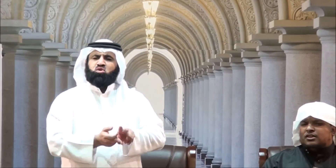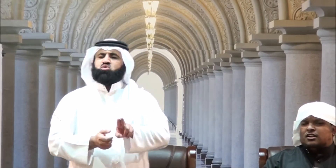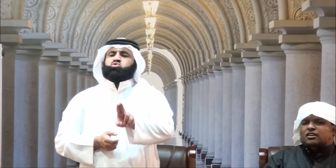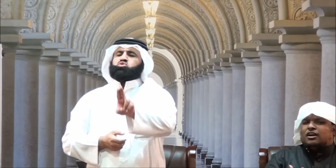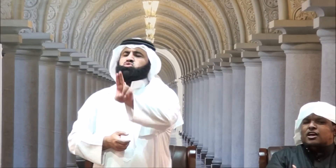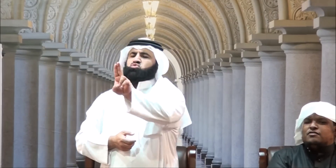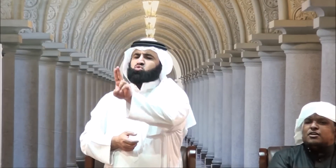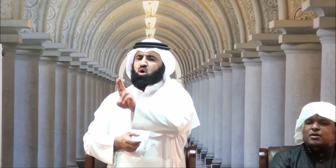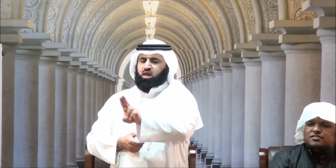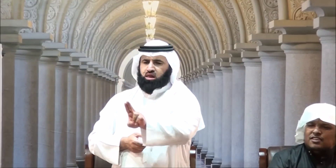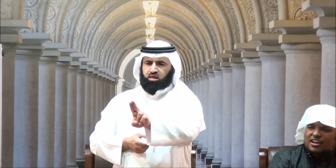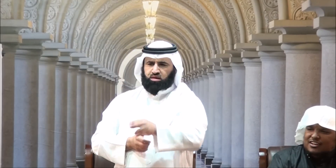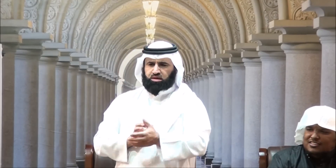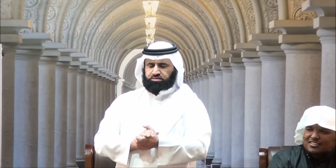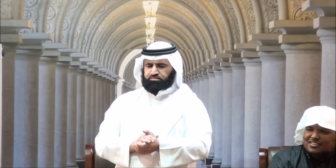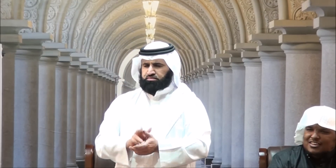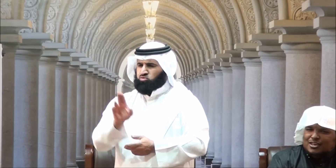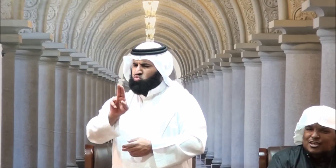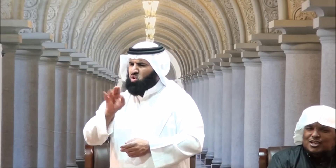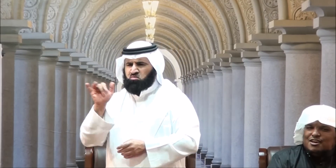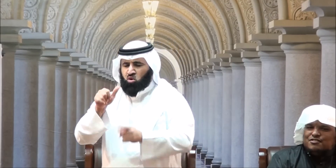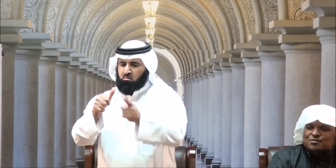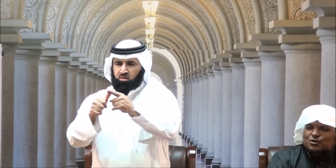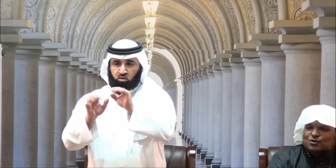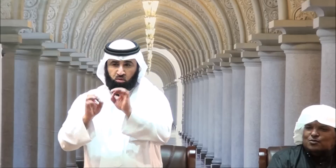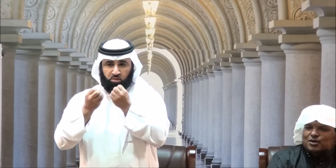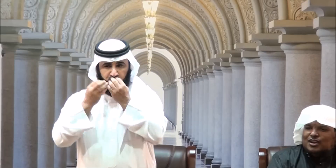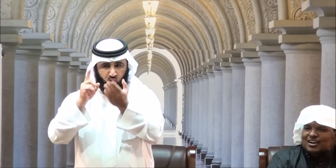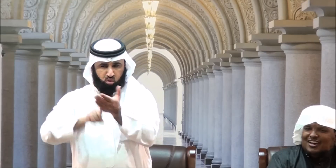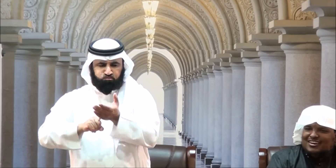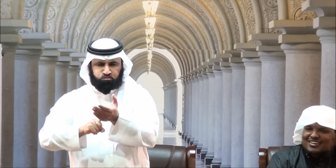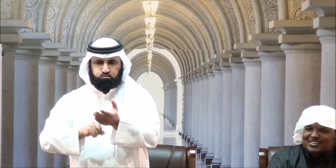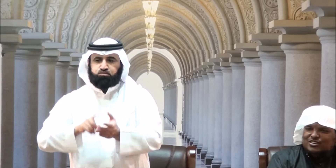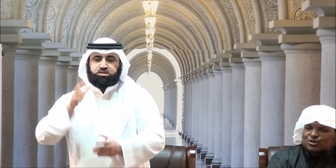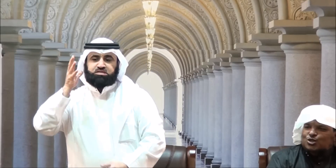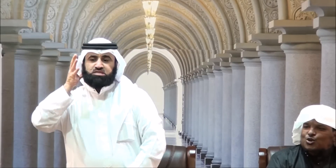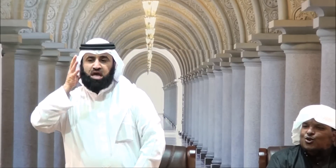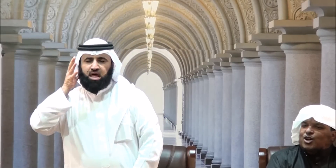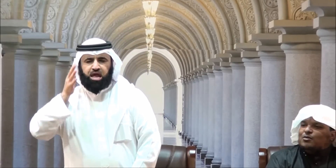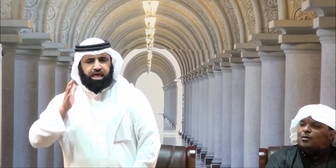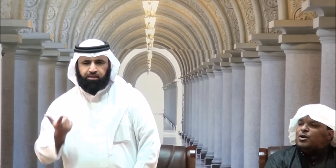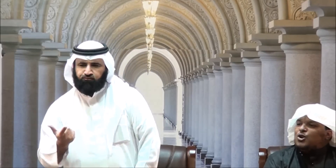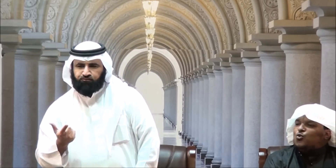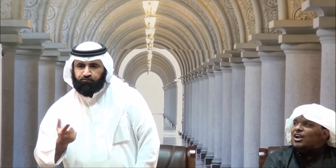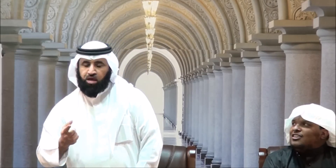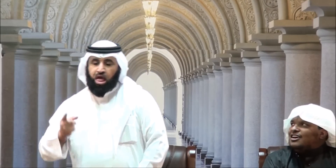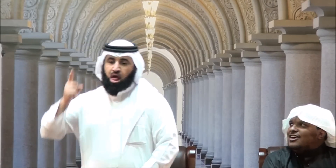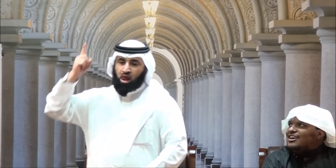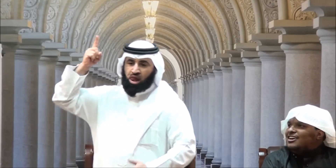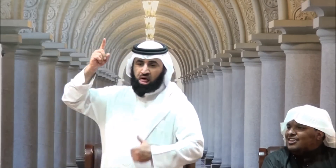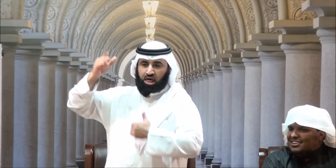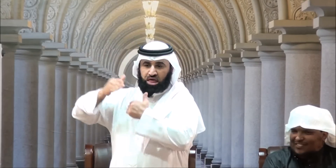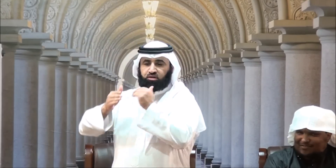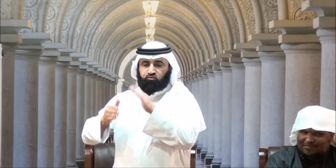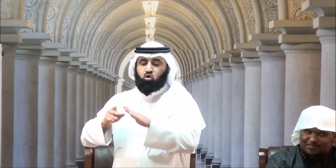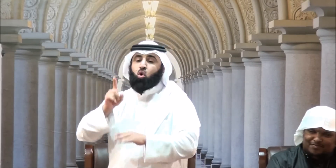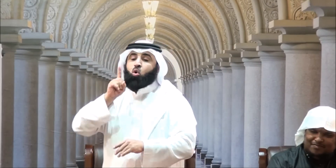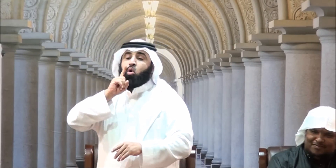قلت له كيفك مع الصلاة؟ كيفك بالقرب من الله؟ شلونك مع بر